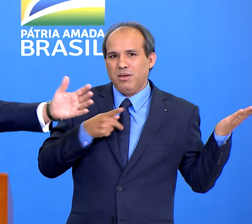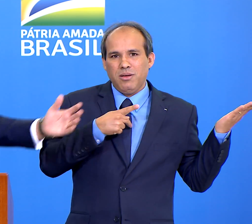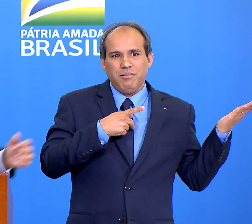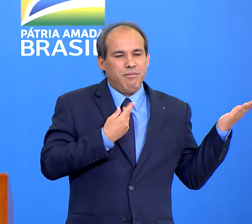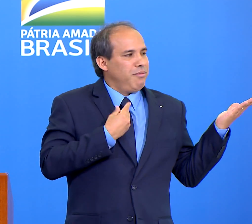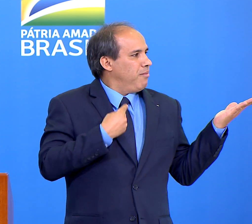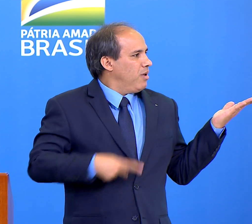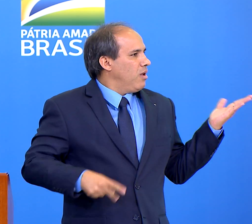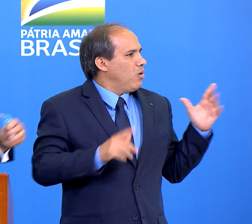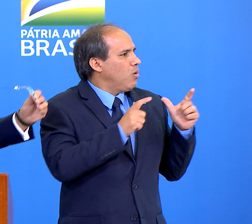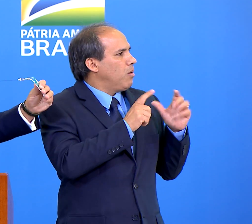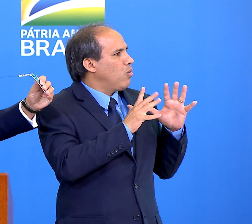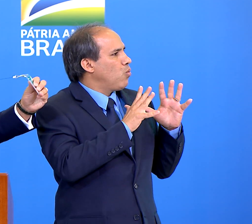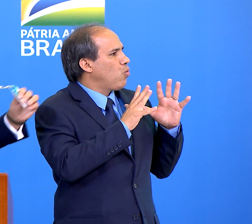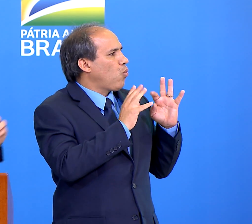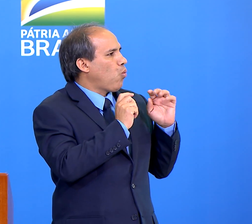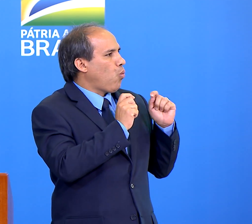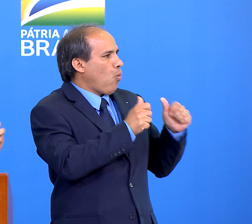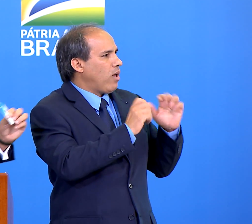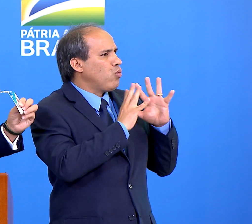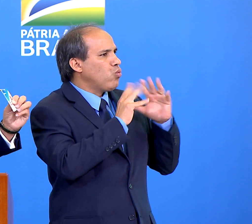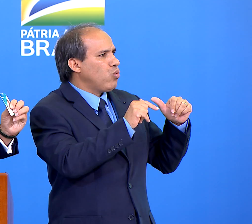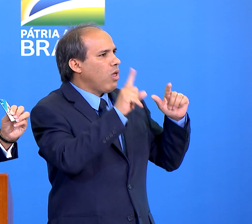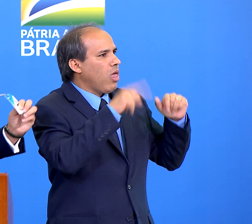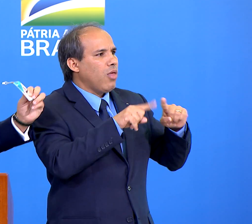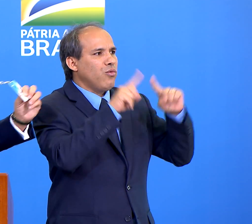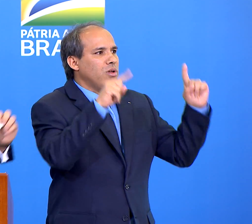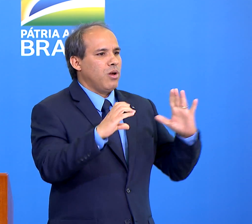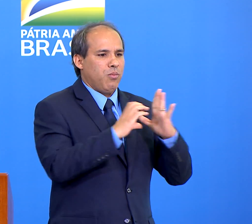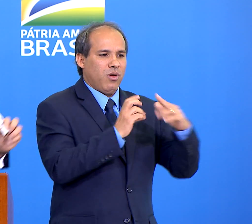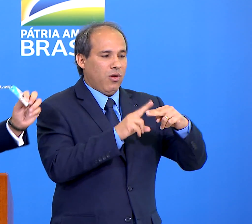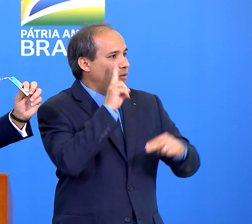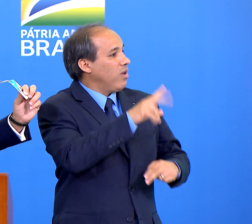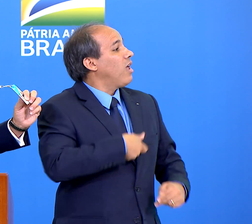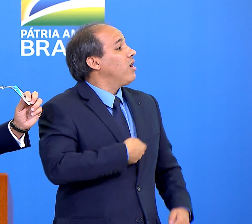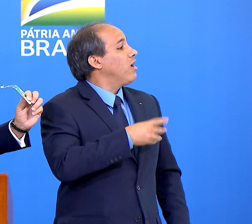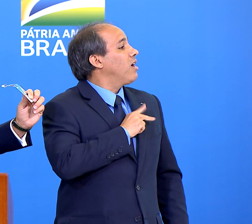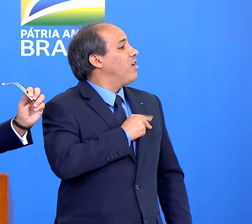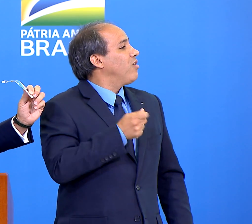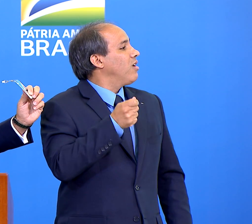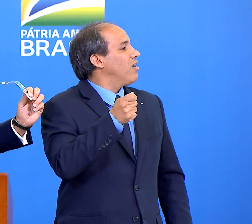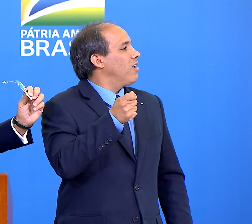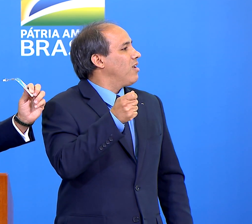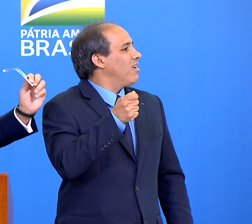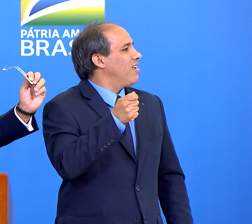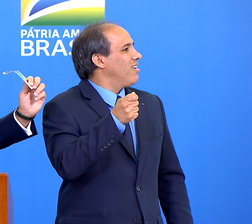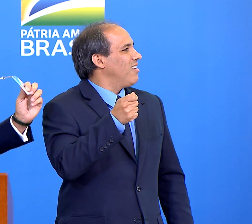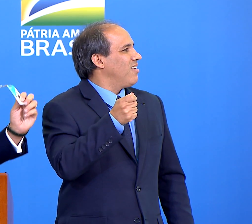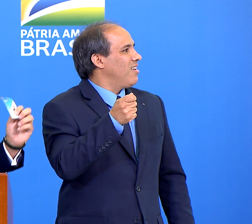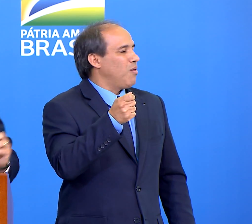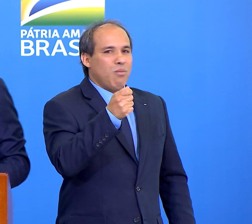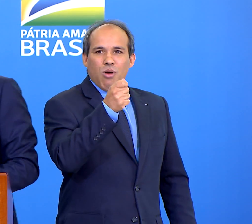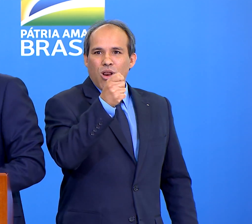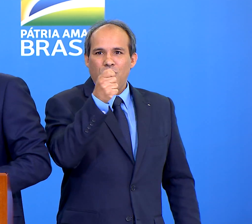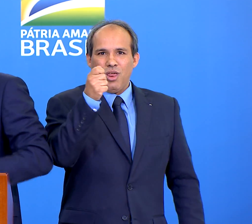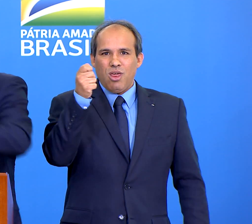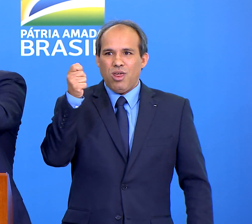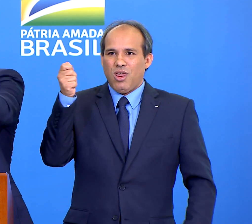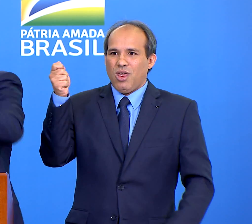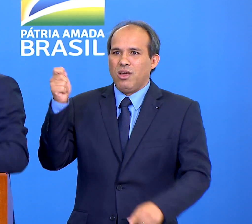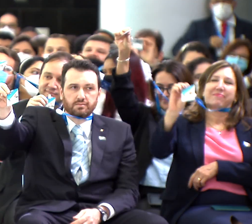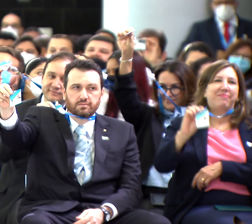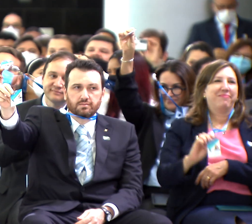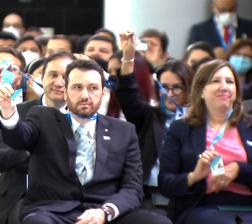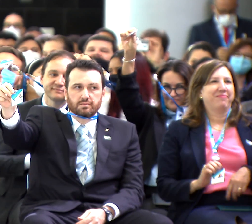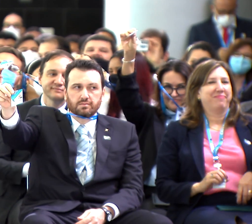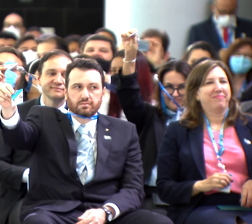basicamente Todos são da Caixa Econômica Federal é a gente vê pelo Cras Cadê o crachá o que todo